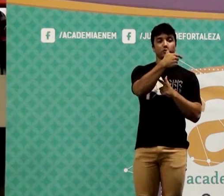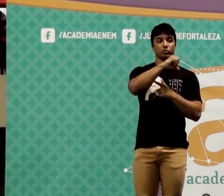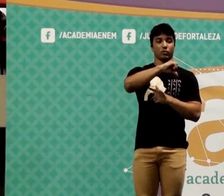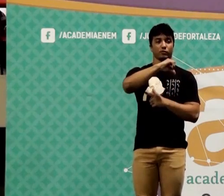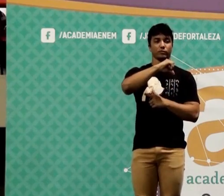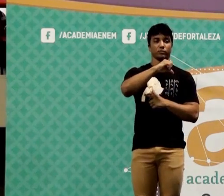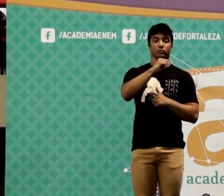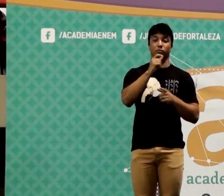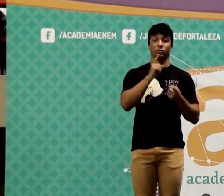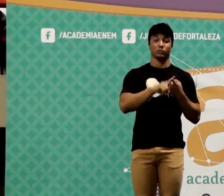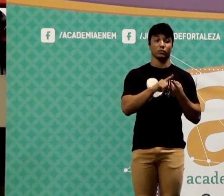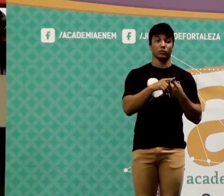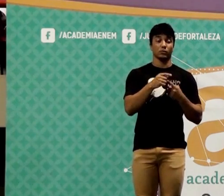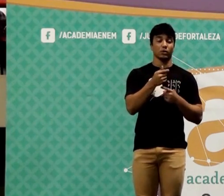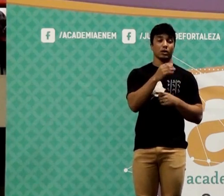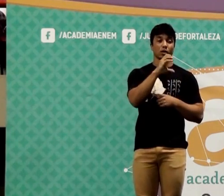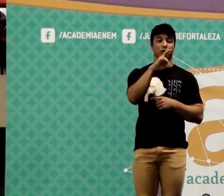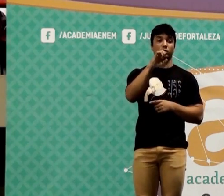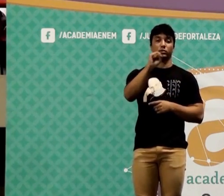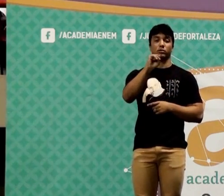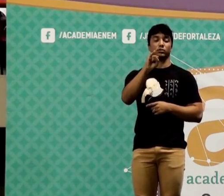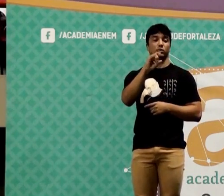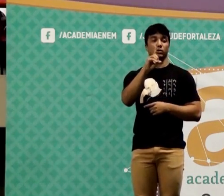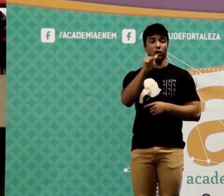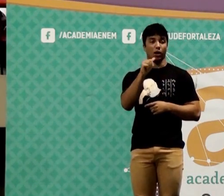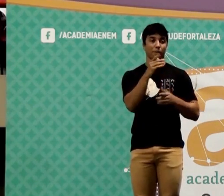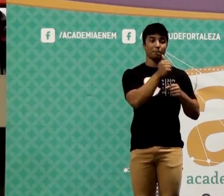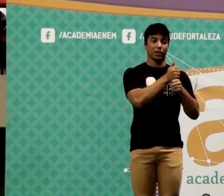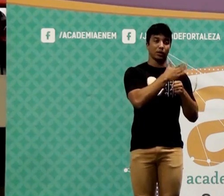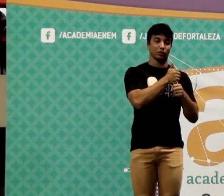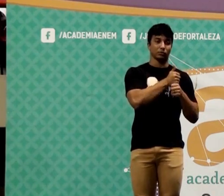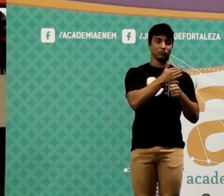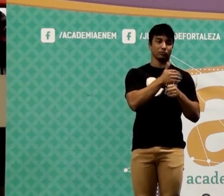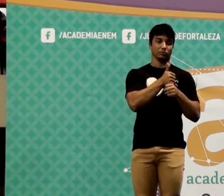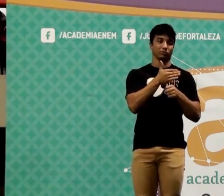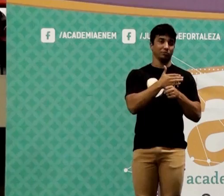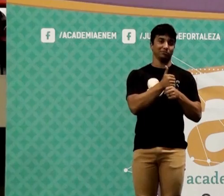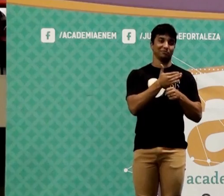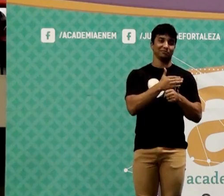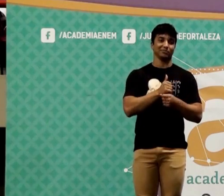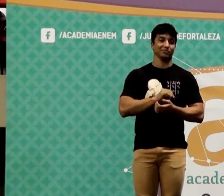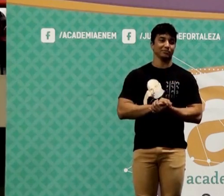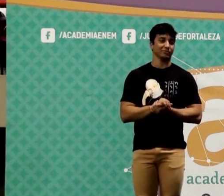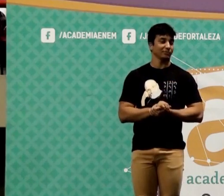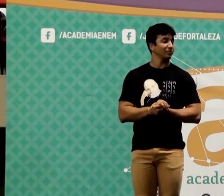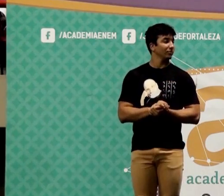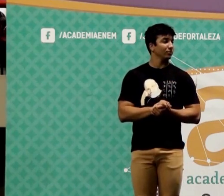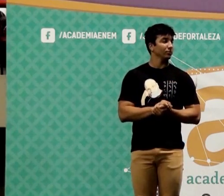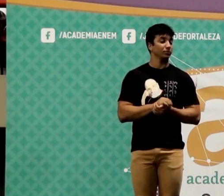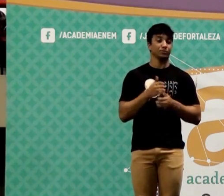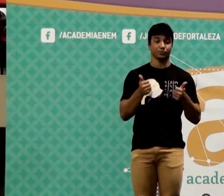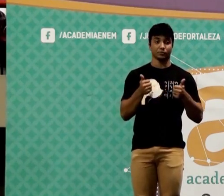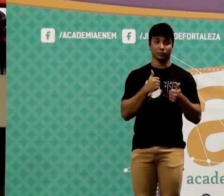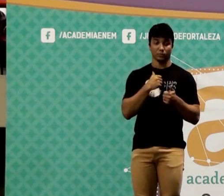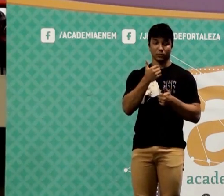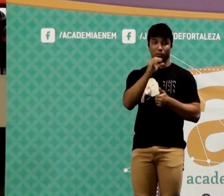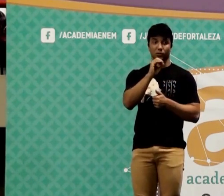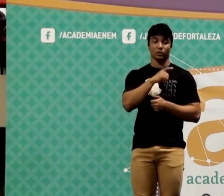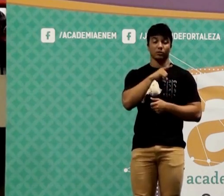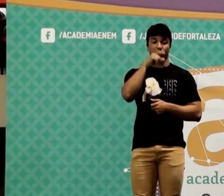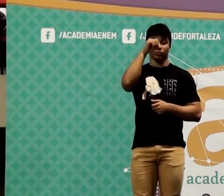impacto ambiental. A C está falando de crise do escravismo. A D está falando de